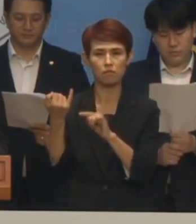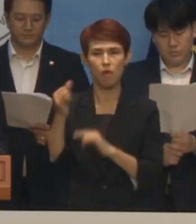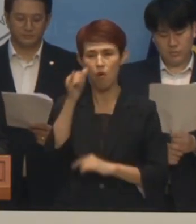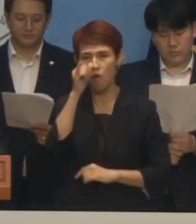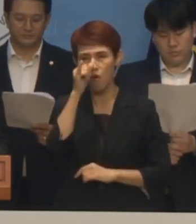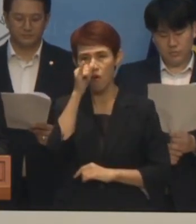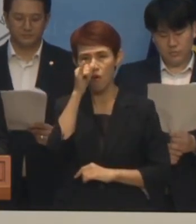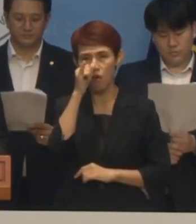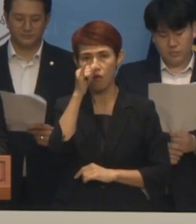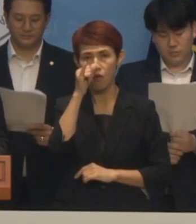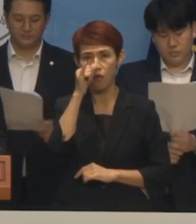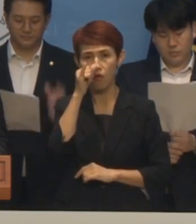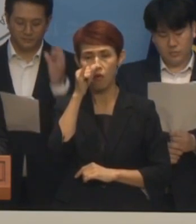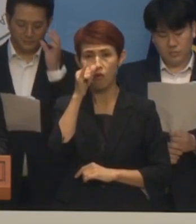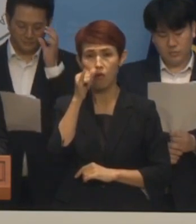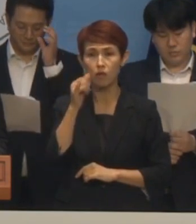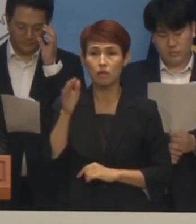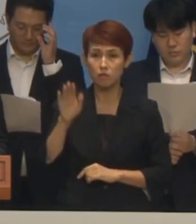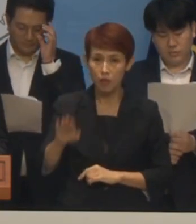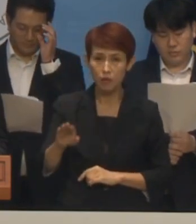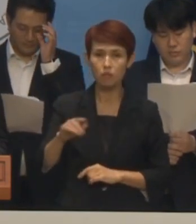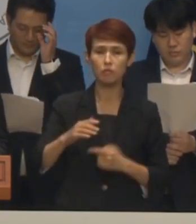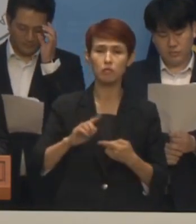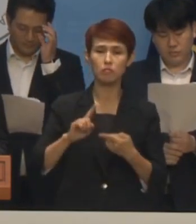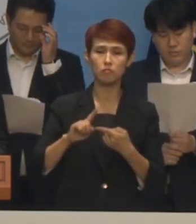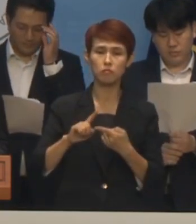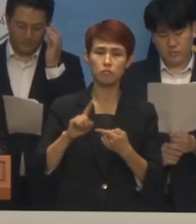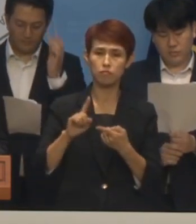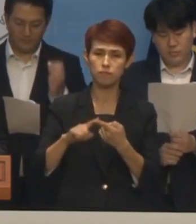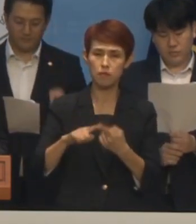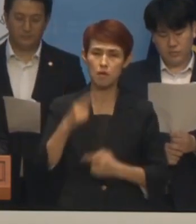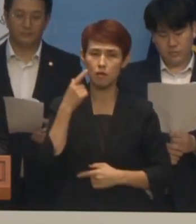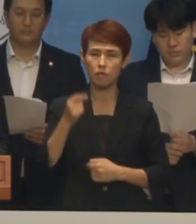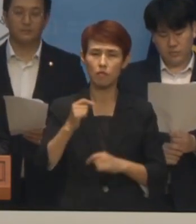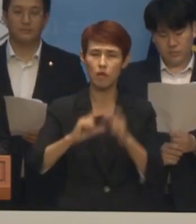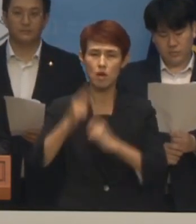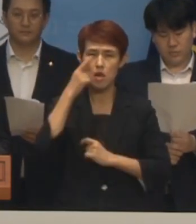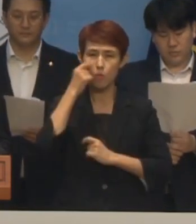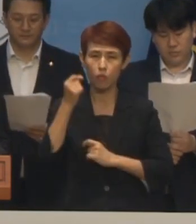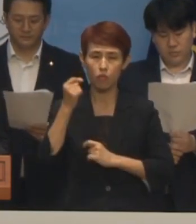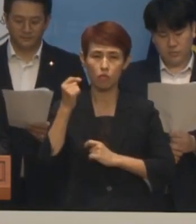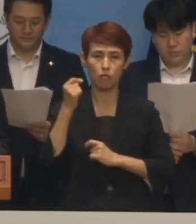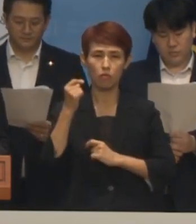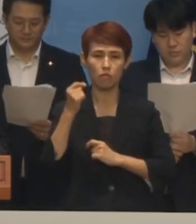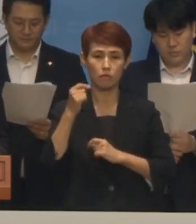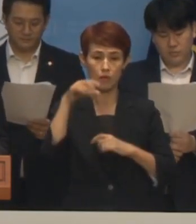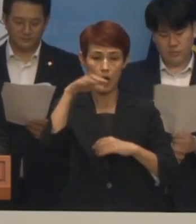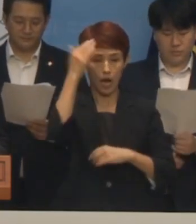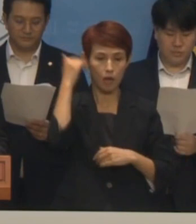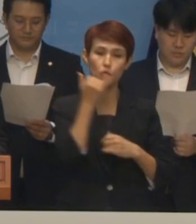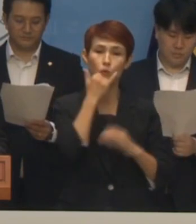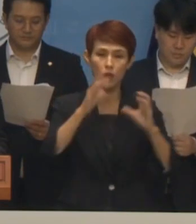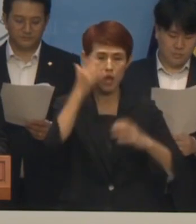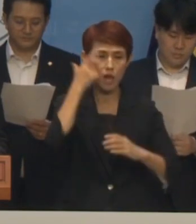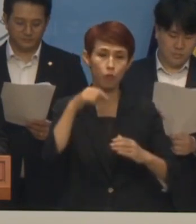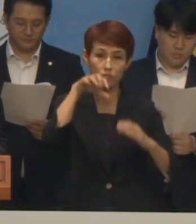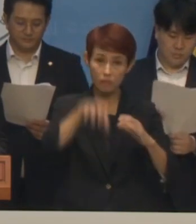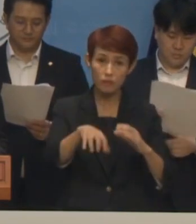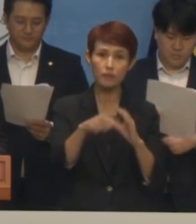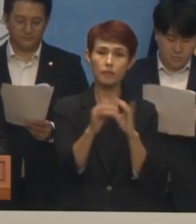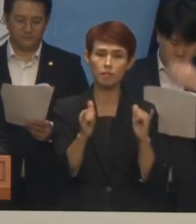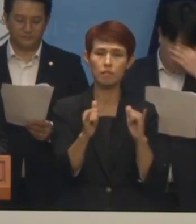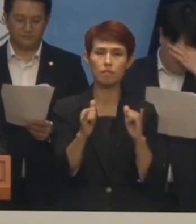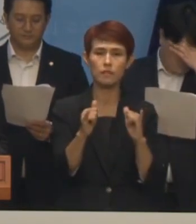있어서는 안 된다. 소녀상 문제 논의는 독일 주재 일본 대사도 참여시키겠다는 등등 말도 안 되는 여러